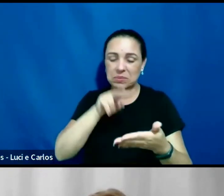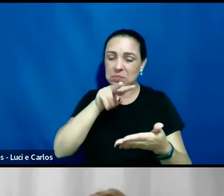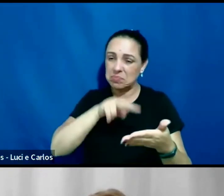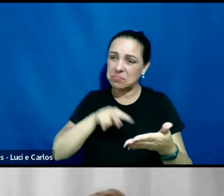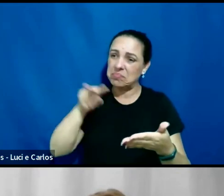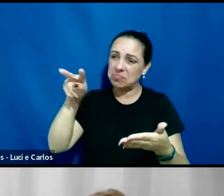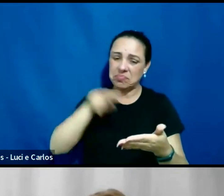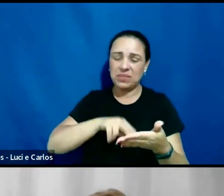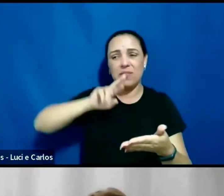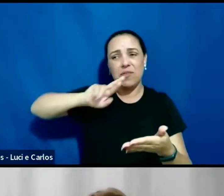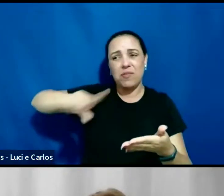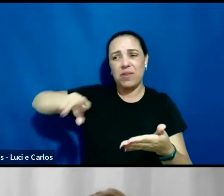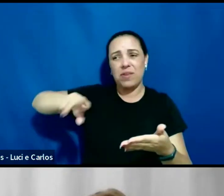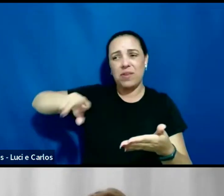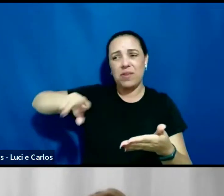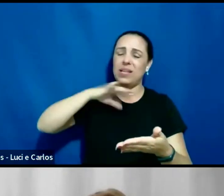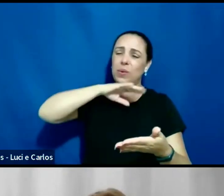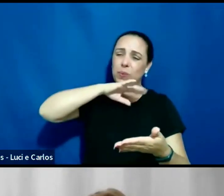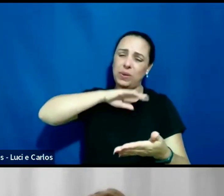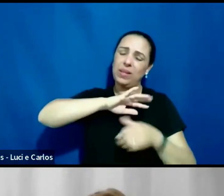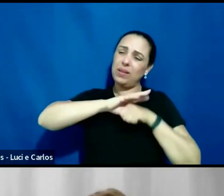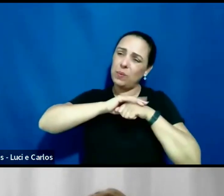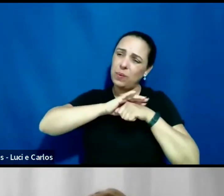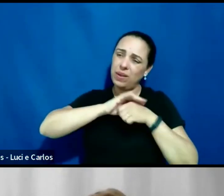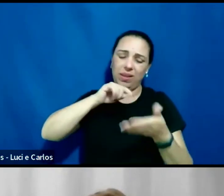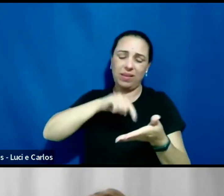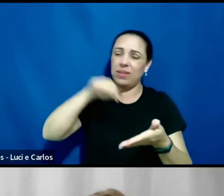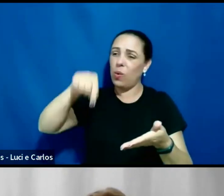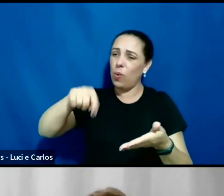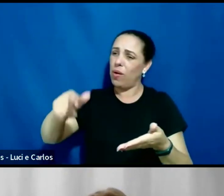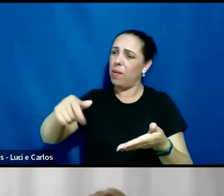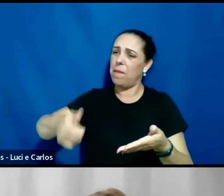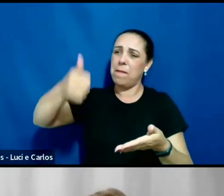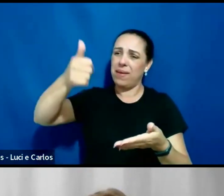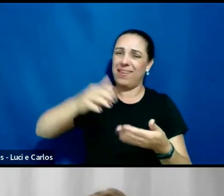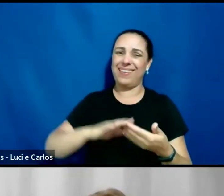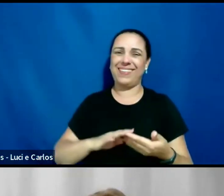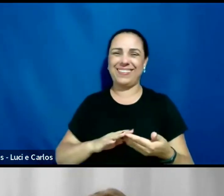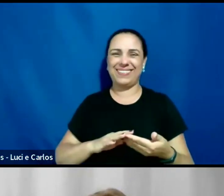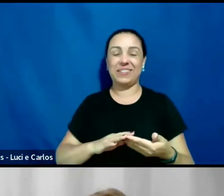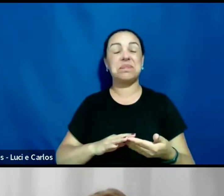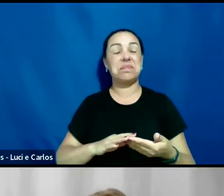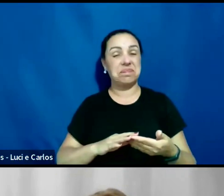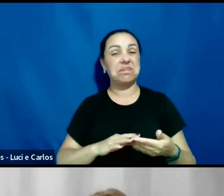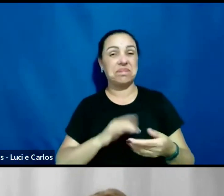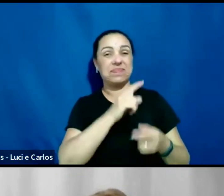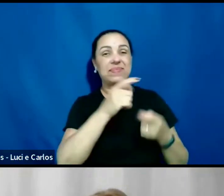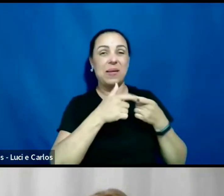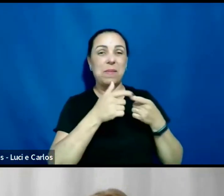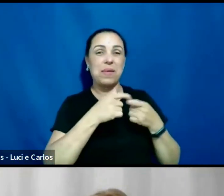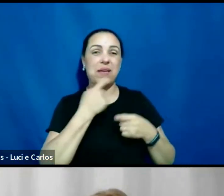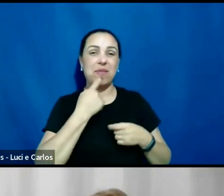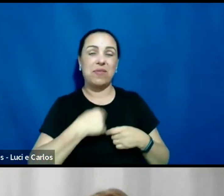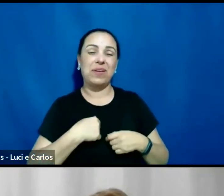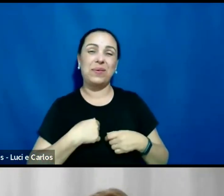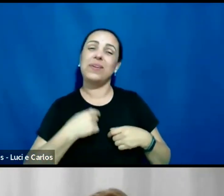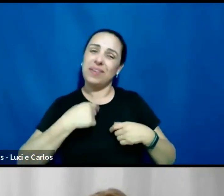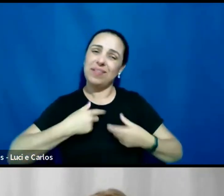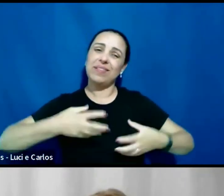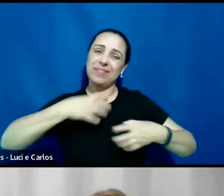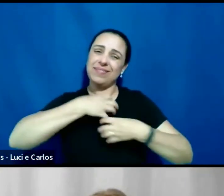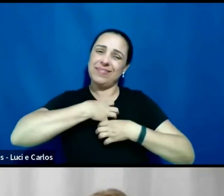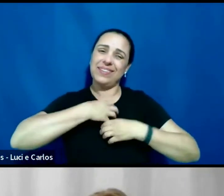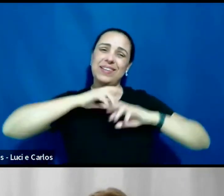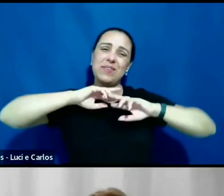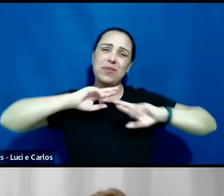dia, hoje, eu sou uma pessoa totalmente ativa, disposta, não sinto mais aquele peso, aquele cansaço.